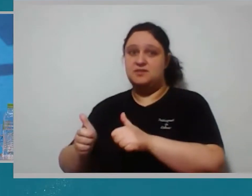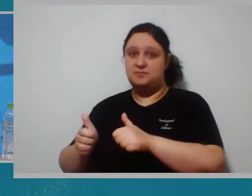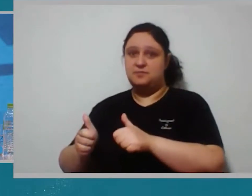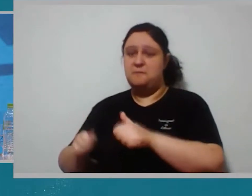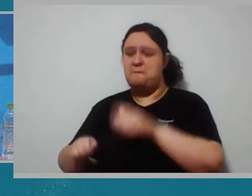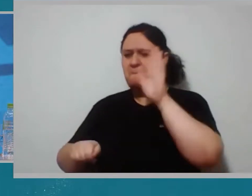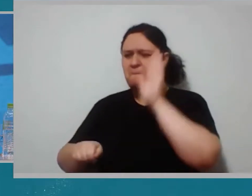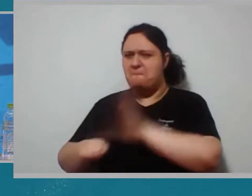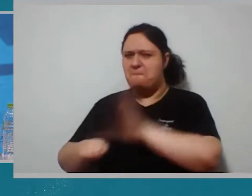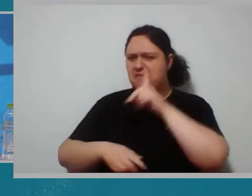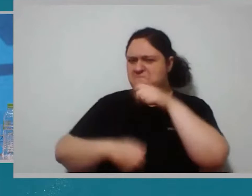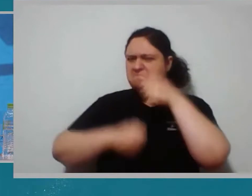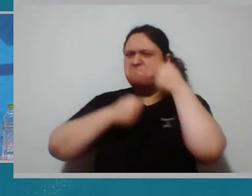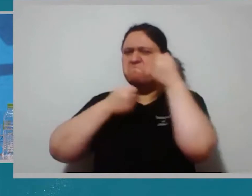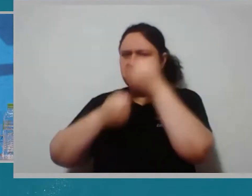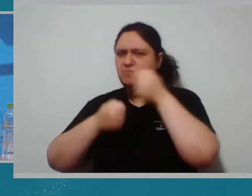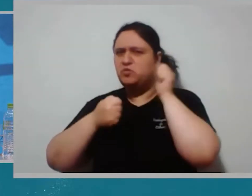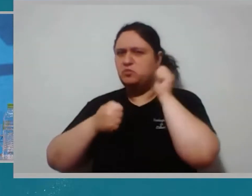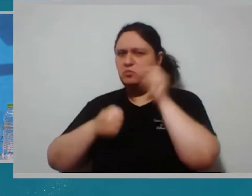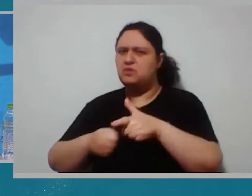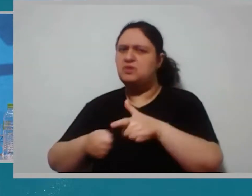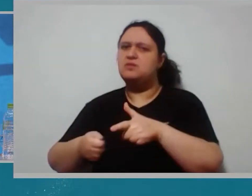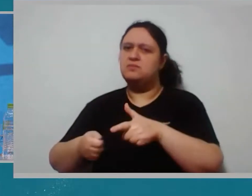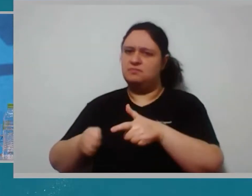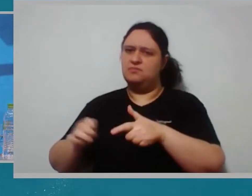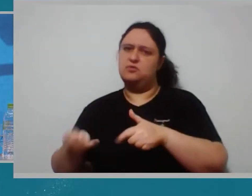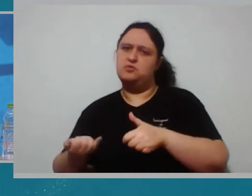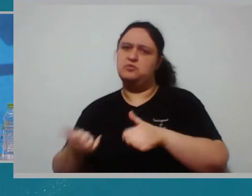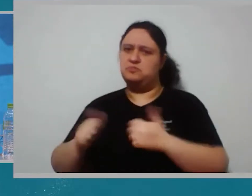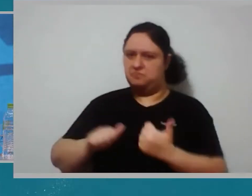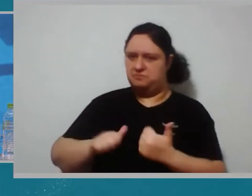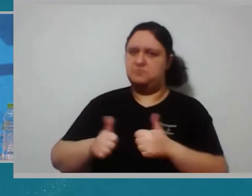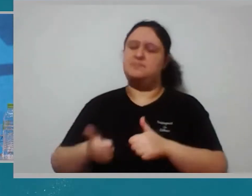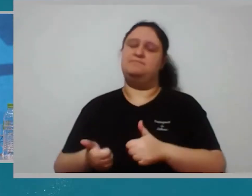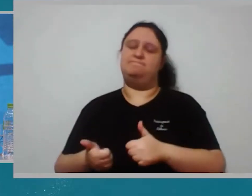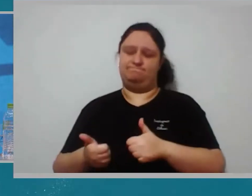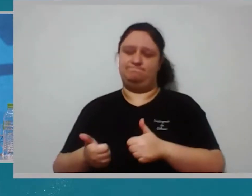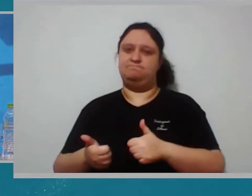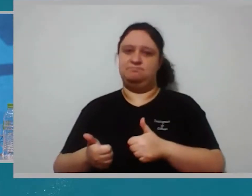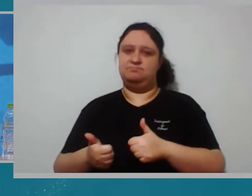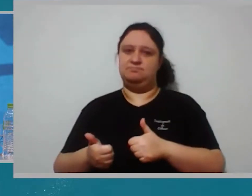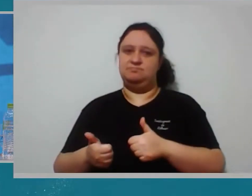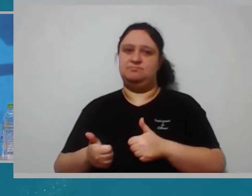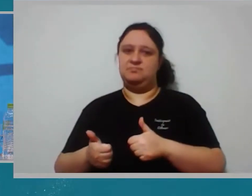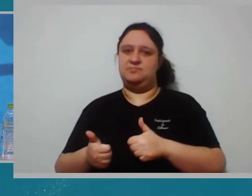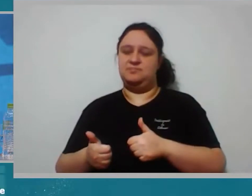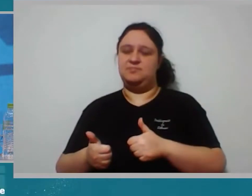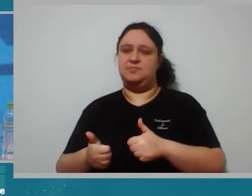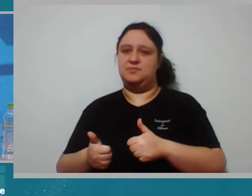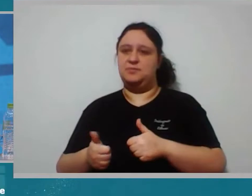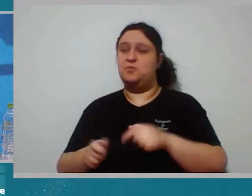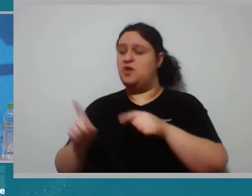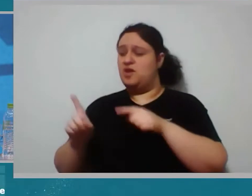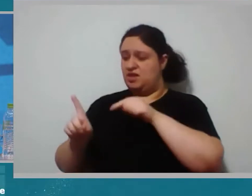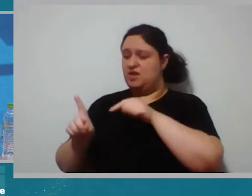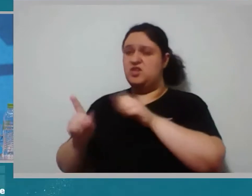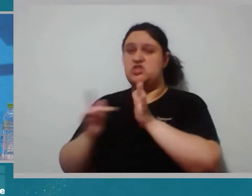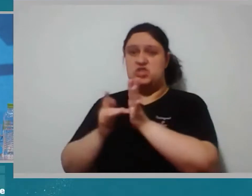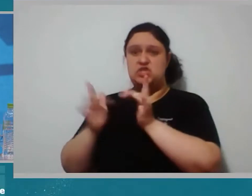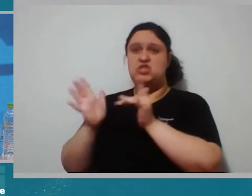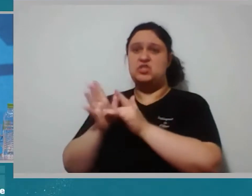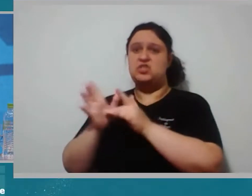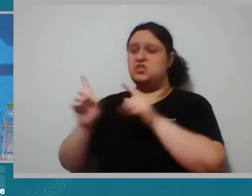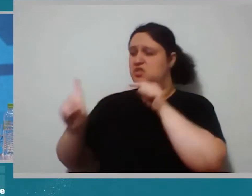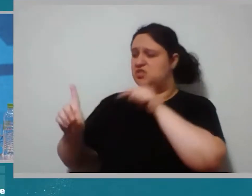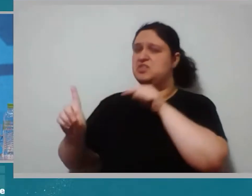eu, cujas sandálias não sou digno de levar, ele vos batizará com Espírito Santo e